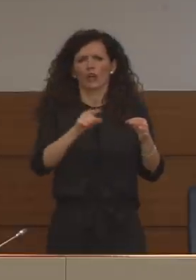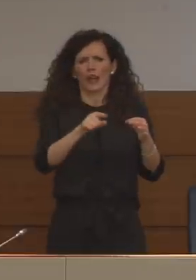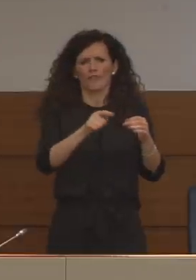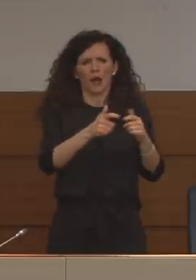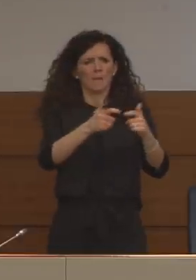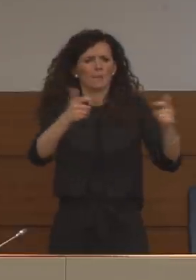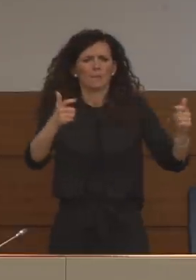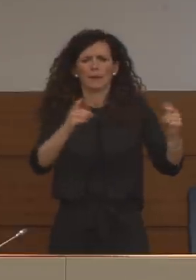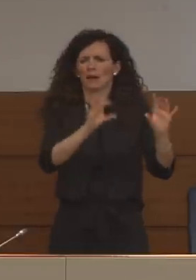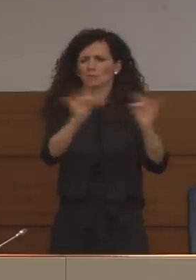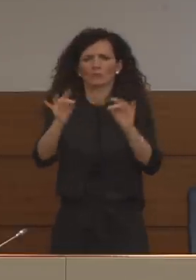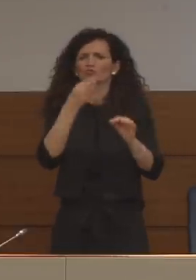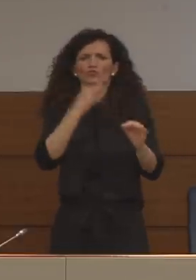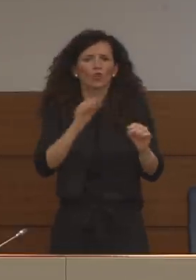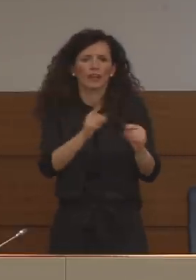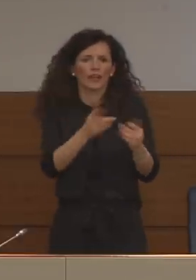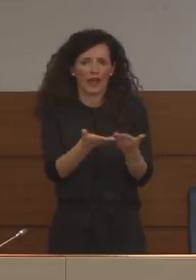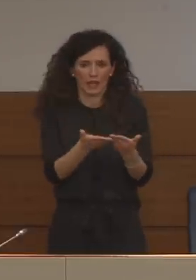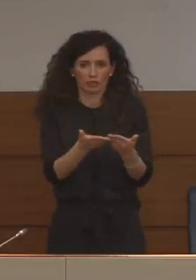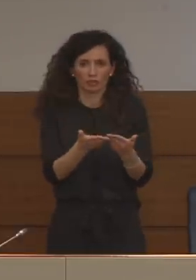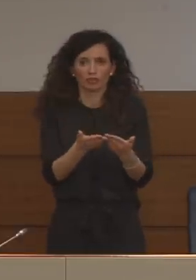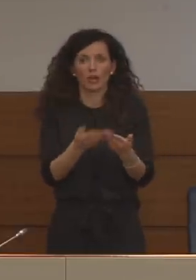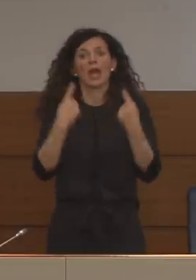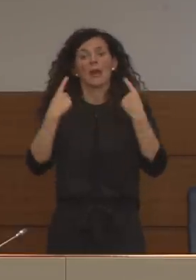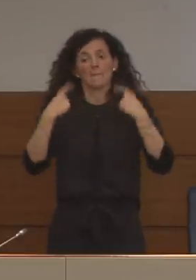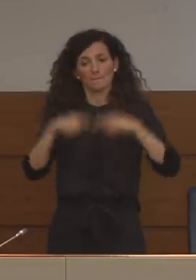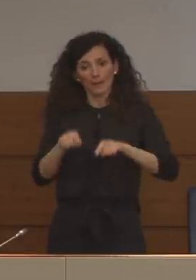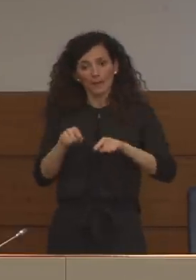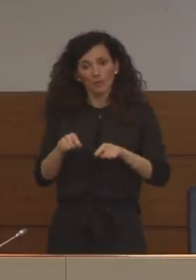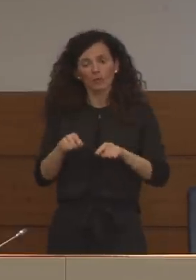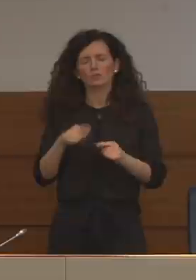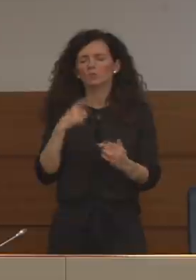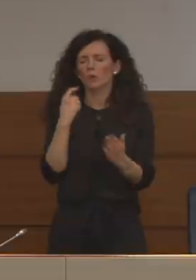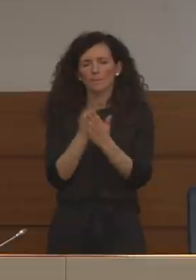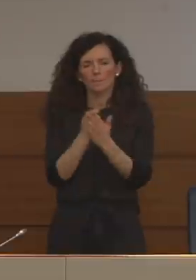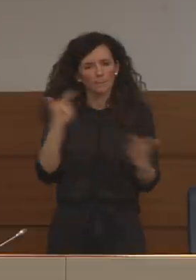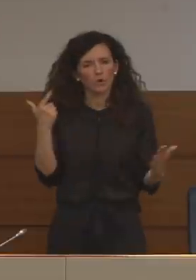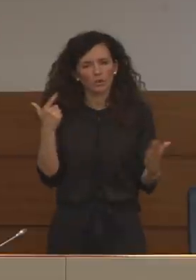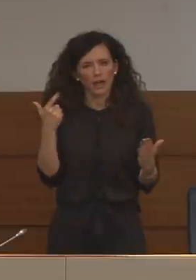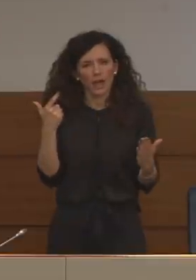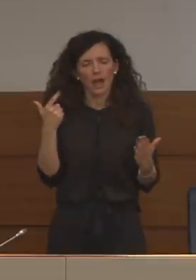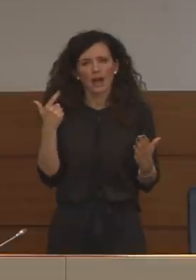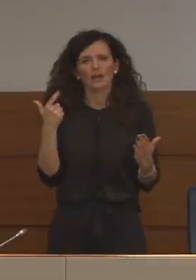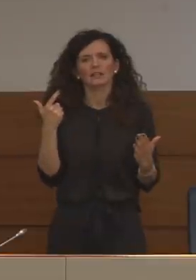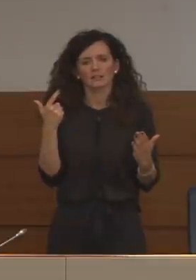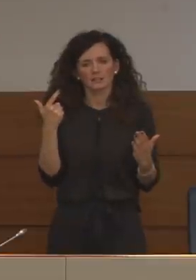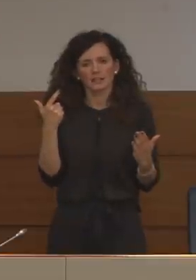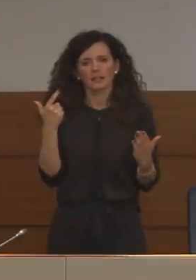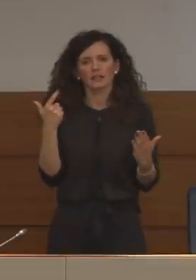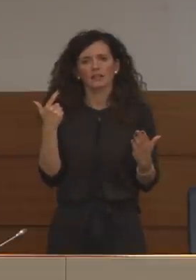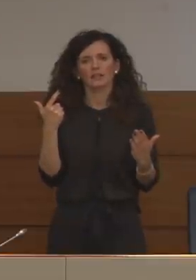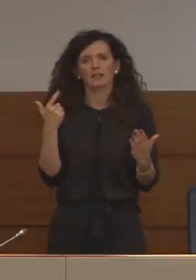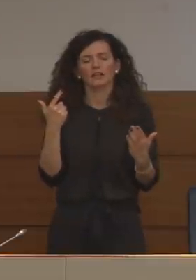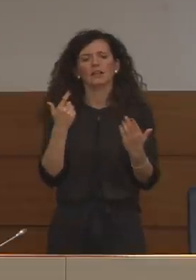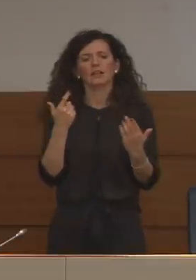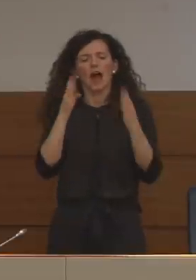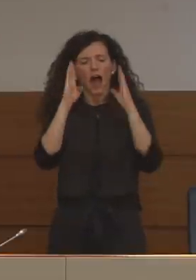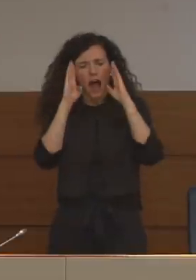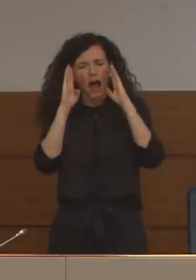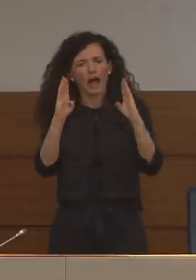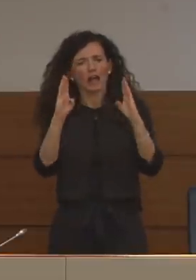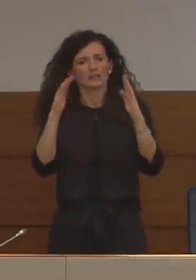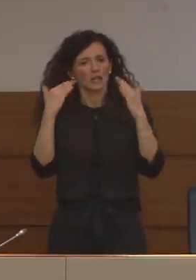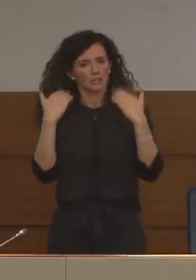per cui è così fondamentale pagare la massima attenzione